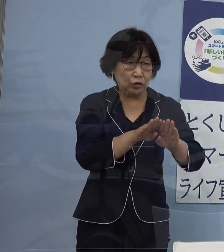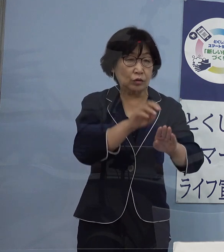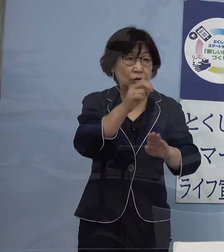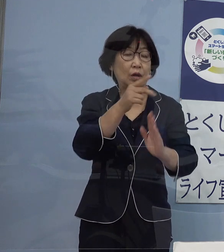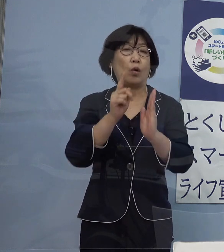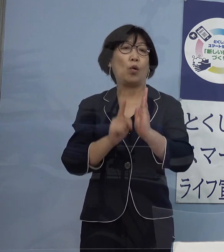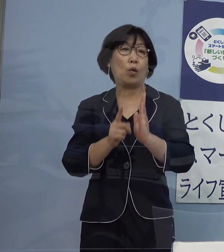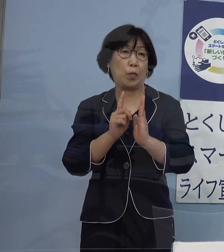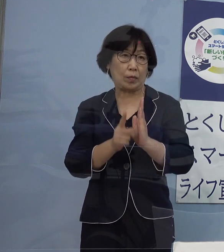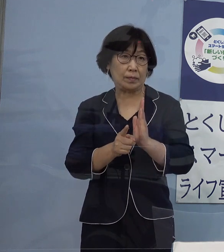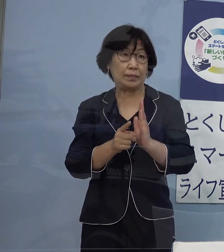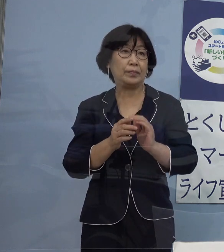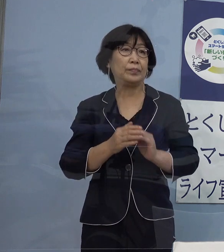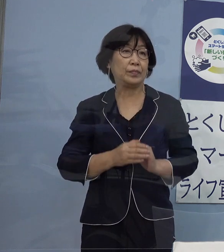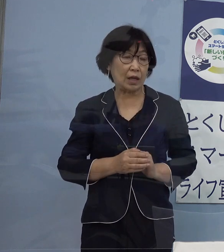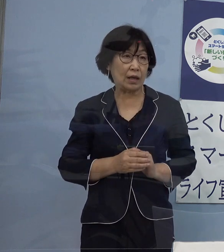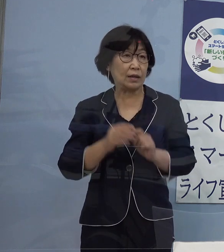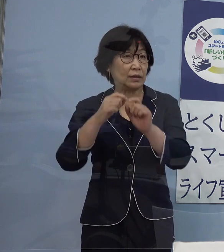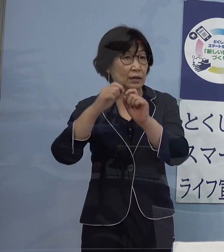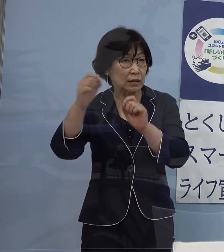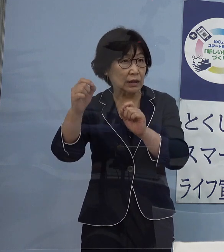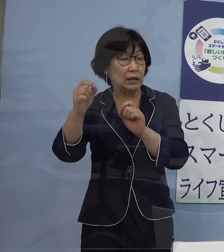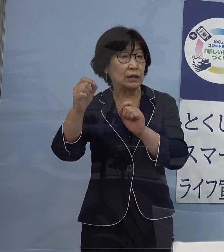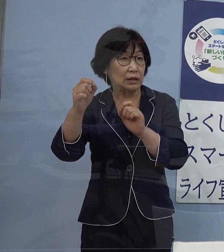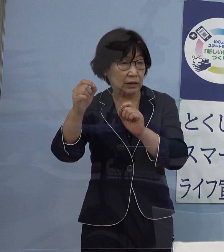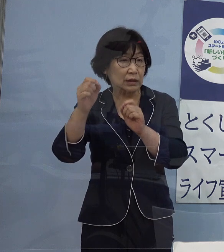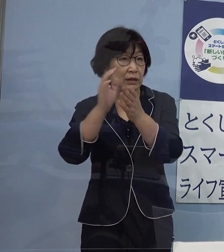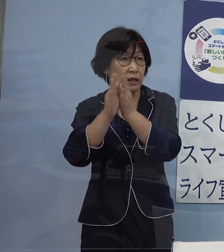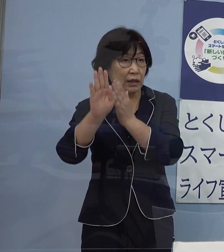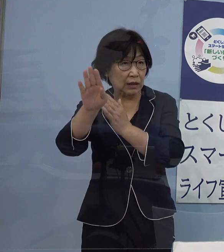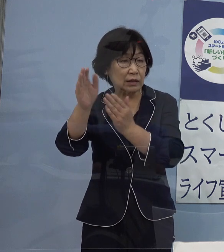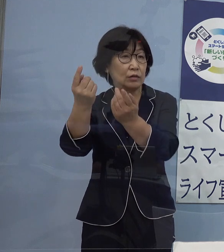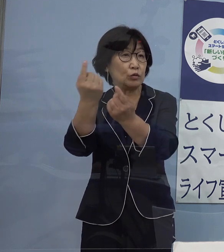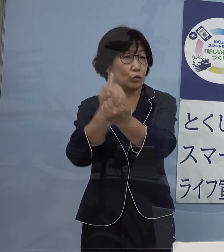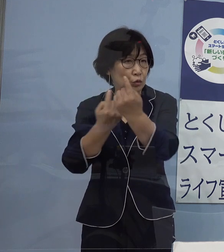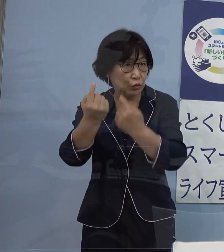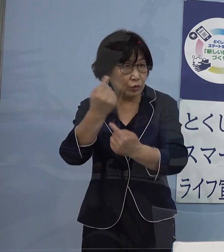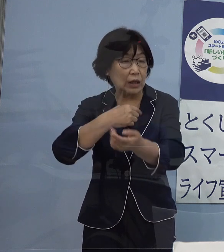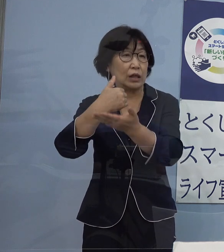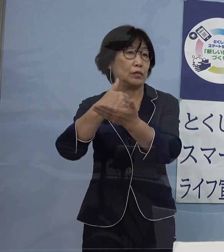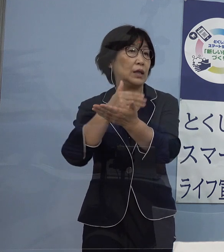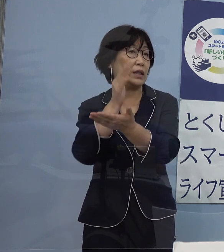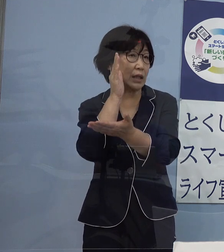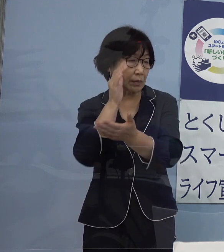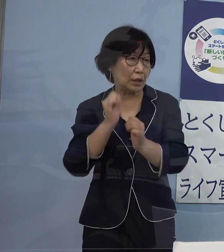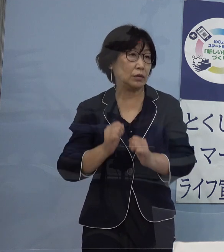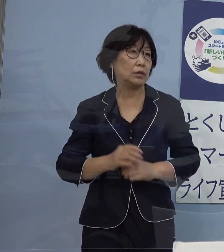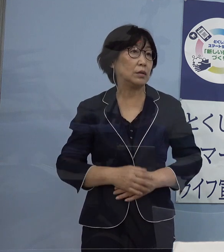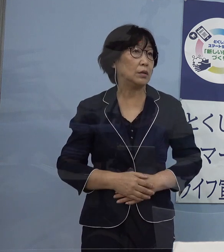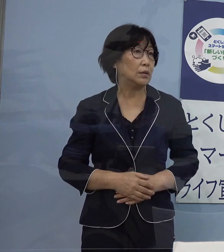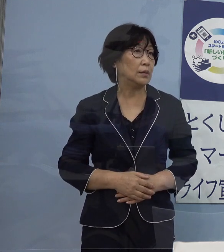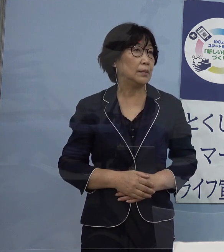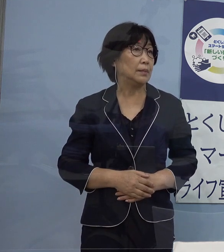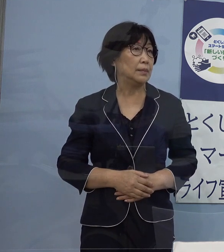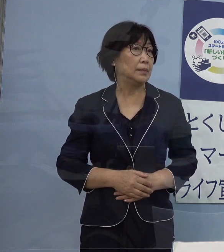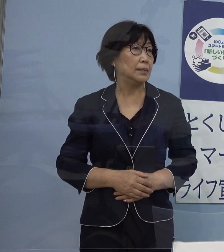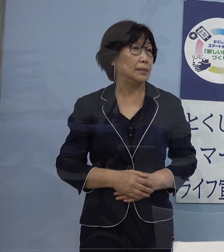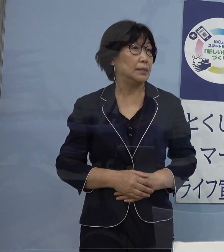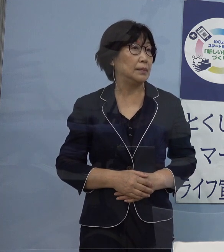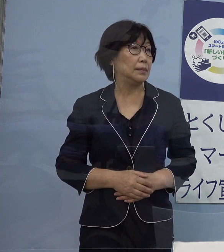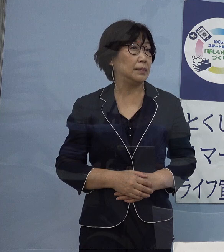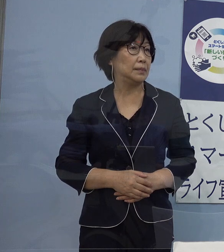で、まあ、おいでになられているという話は聞いていました。 そういう方が、